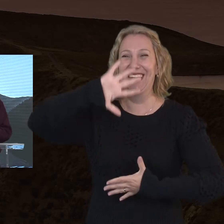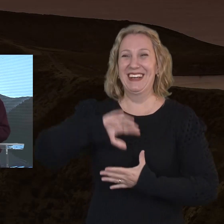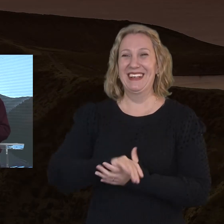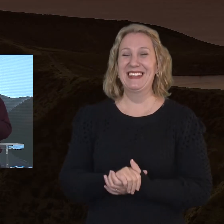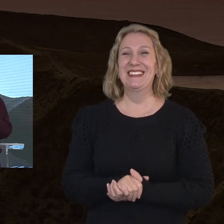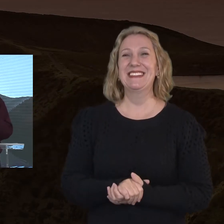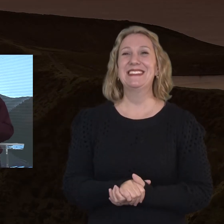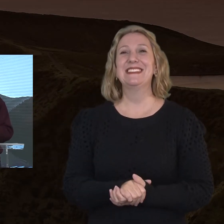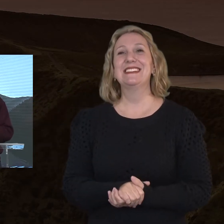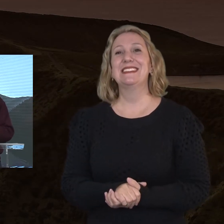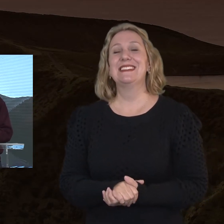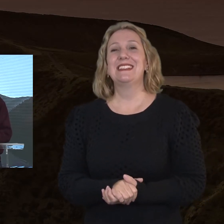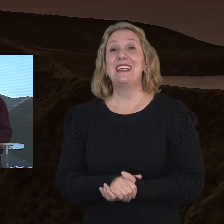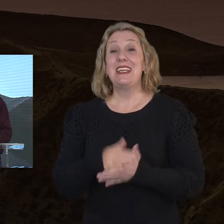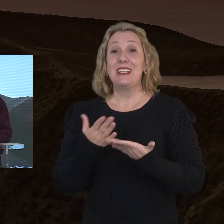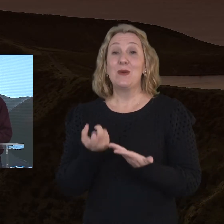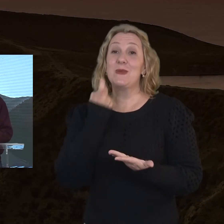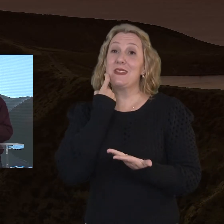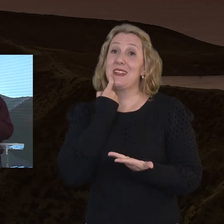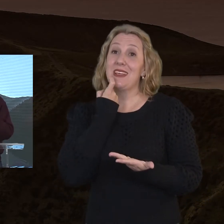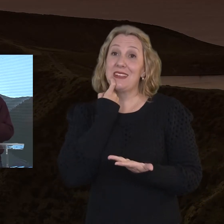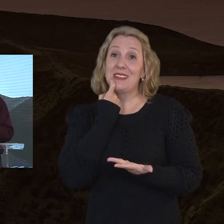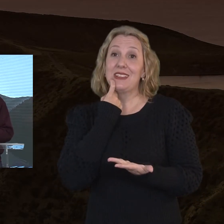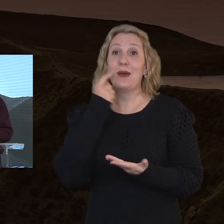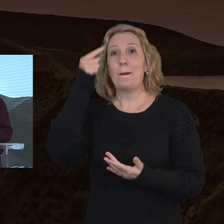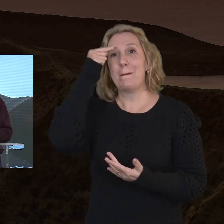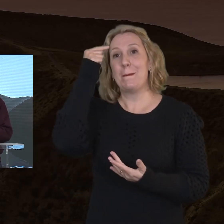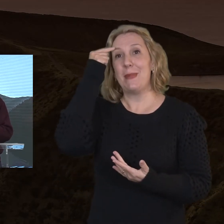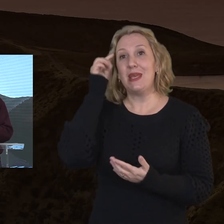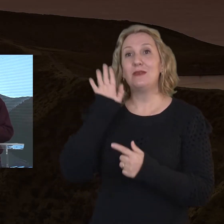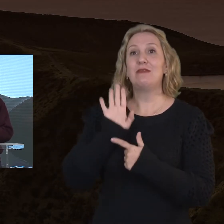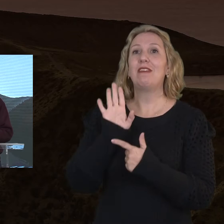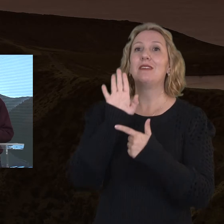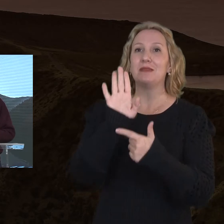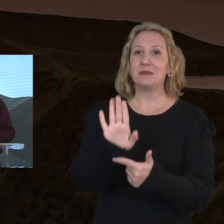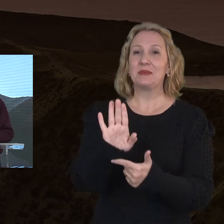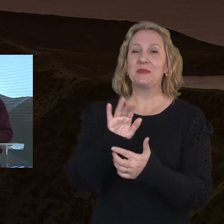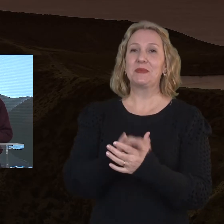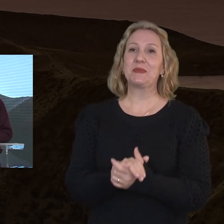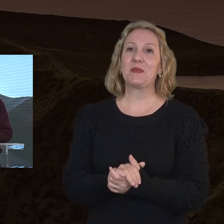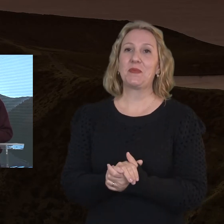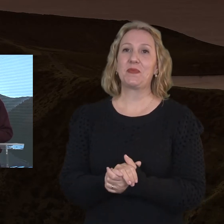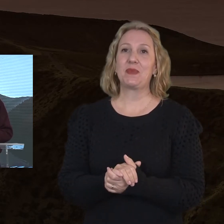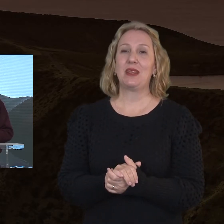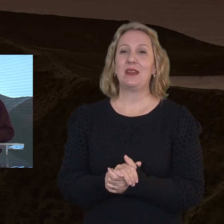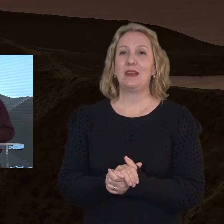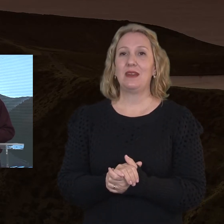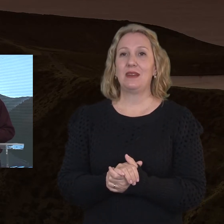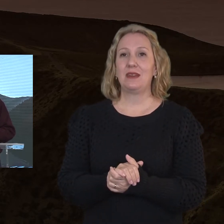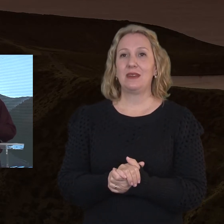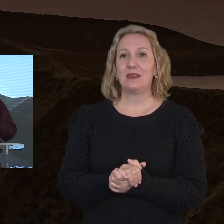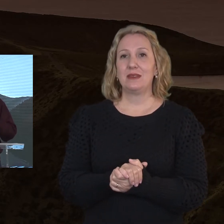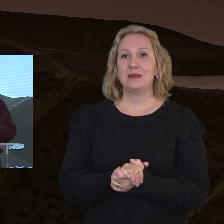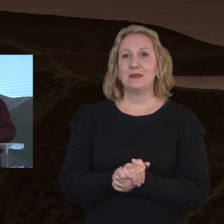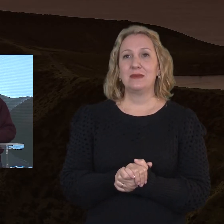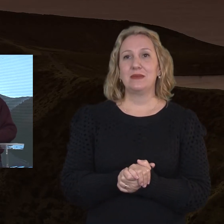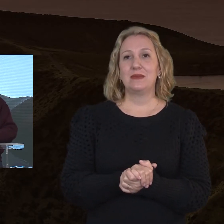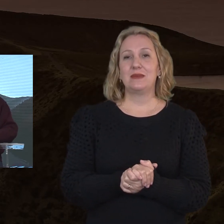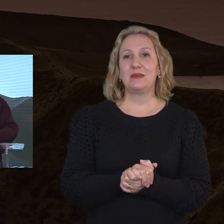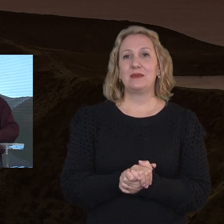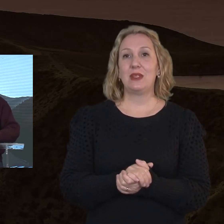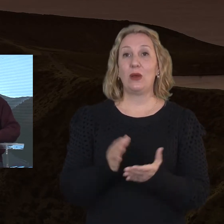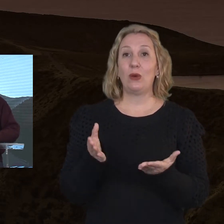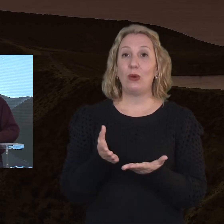esse respiga nas sextas-feiras à noite então vai ser várias cestas tá então os irmão estão convidados a assistir tá bom então hoje a noite faz